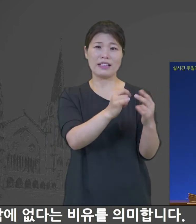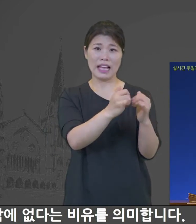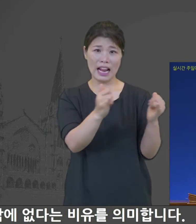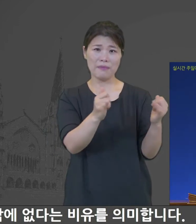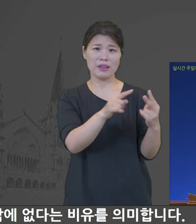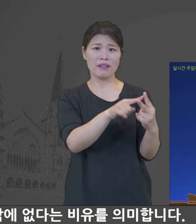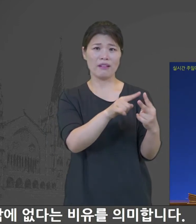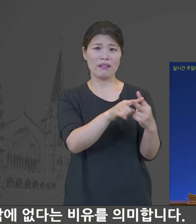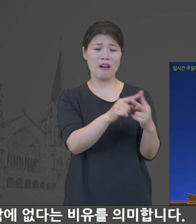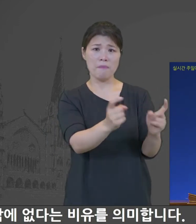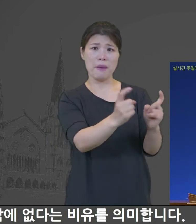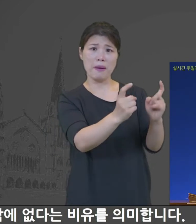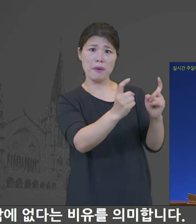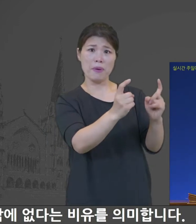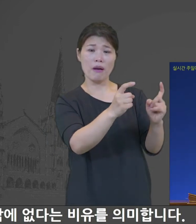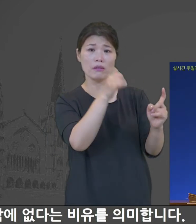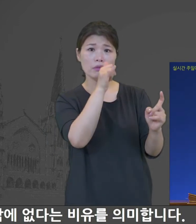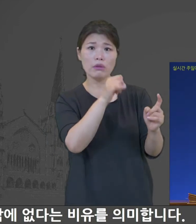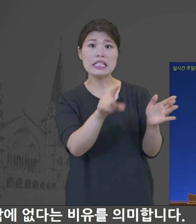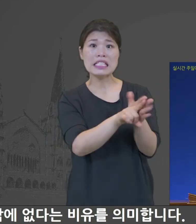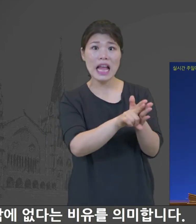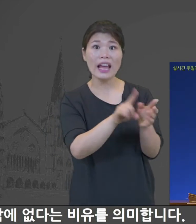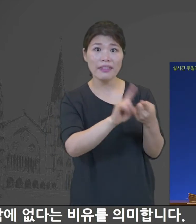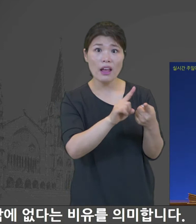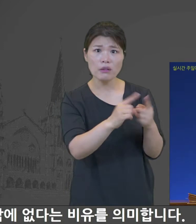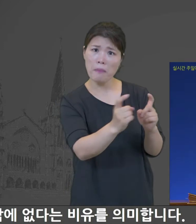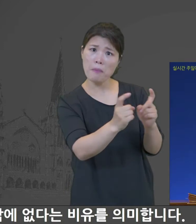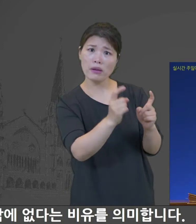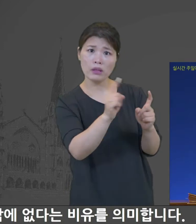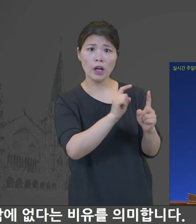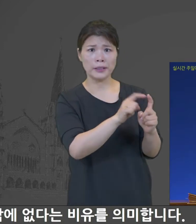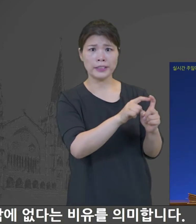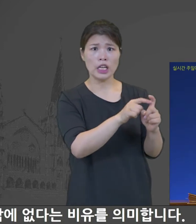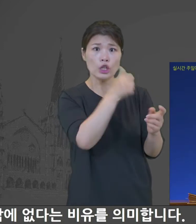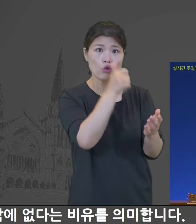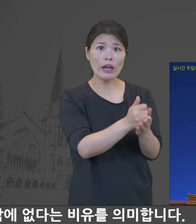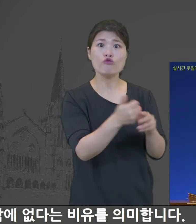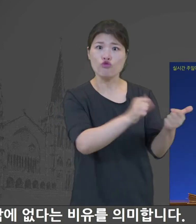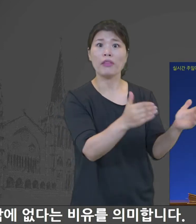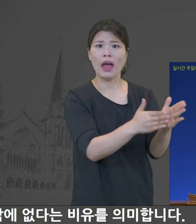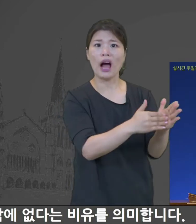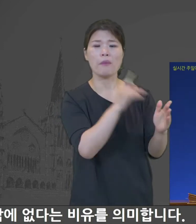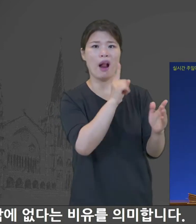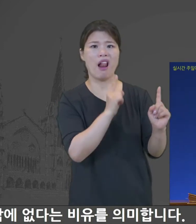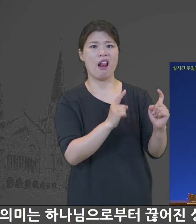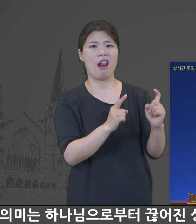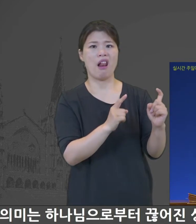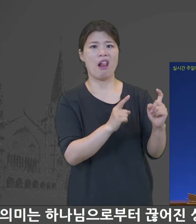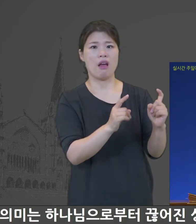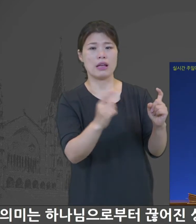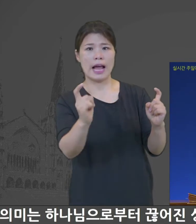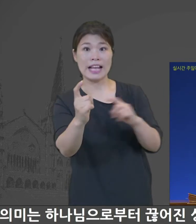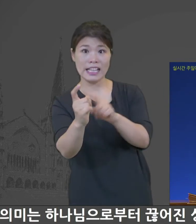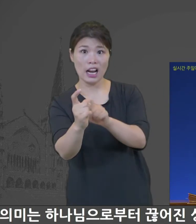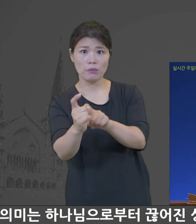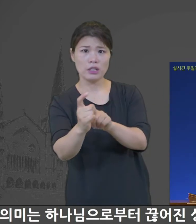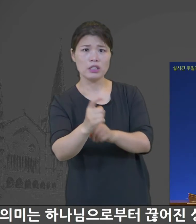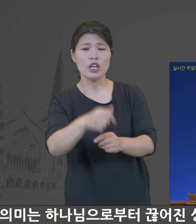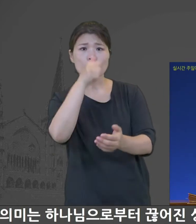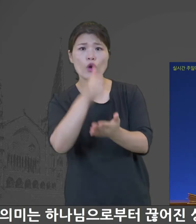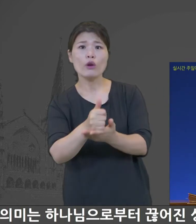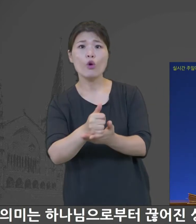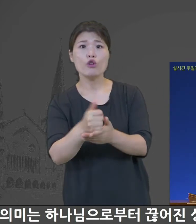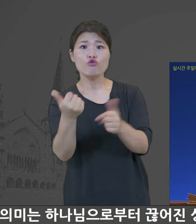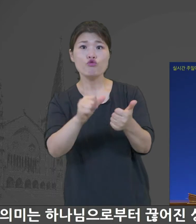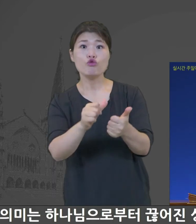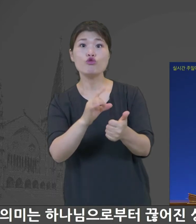꽤 격한 논쟁을 했습니다. 한 분은 죄로 죽었다 이러고요, 한 분은 죄로 죽을 수밖에 없다 이러는